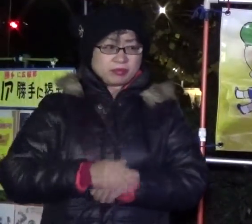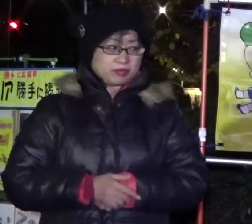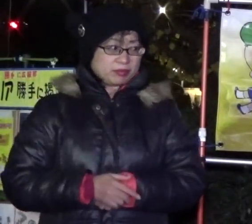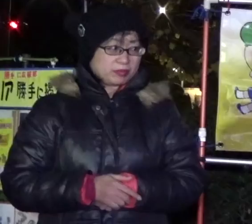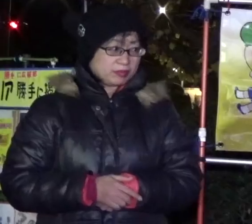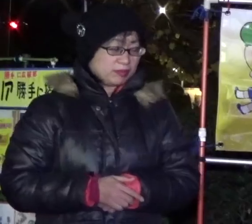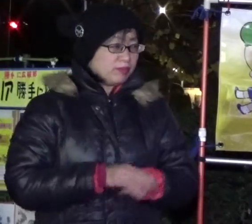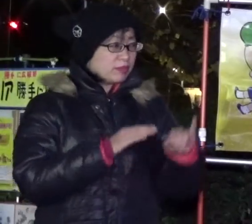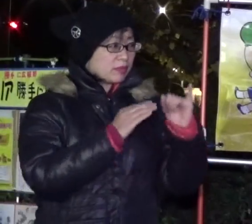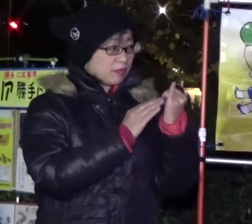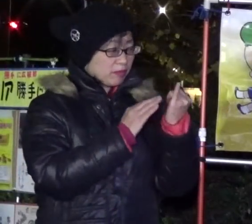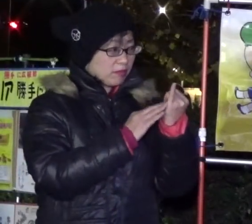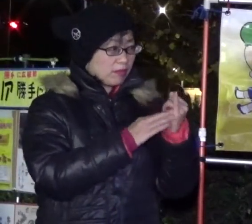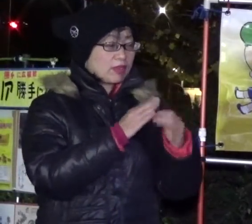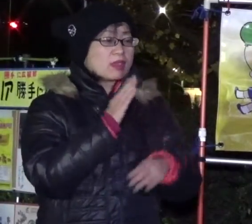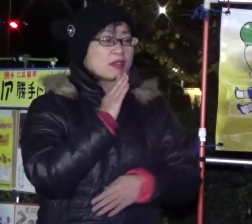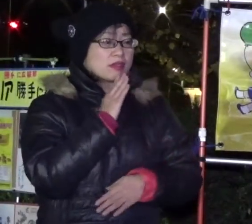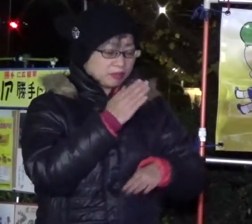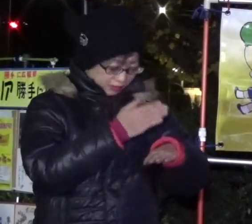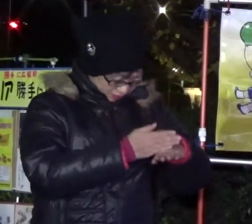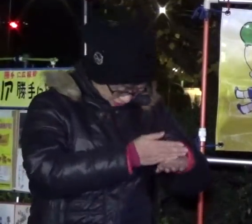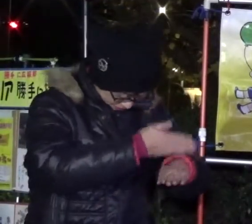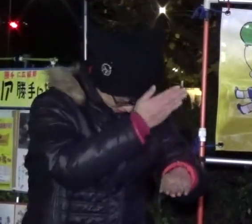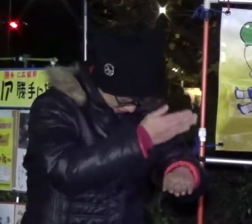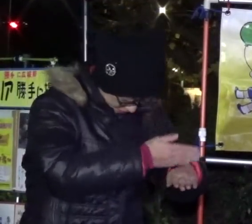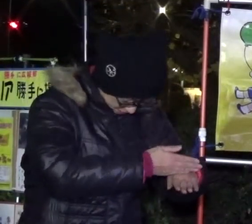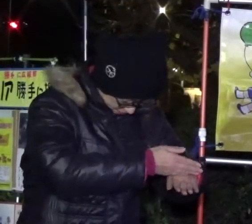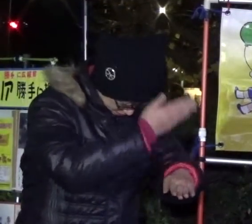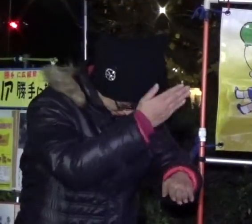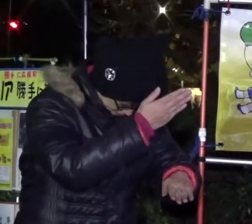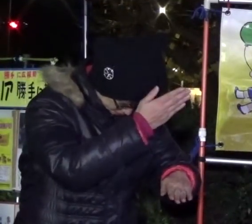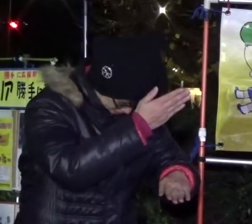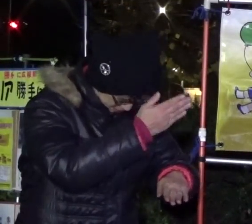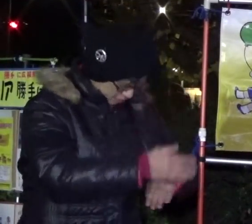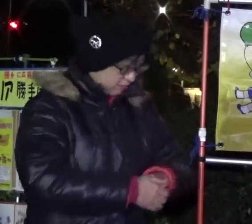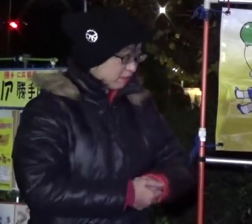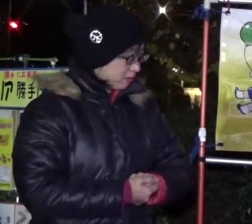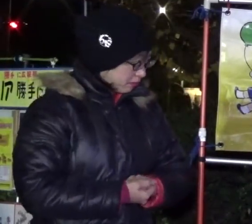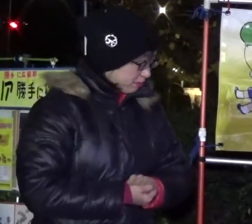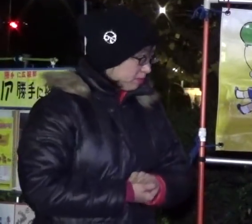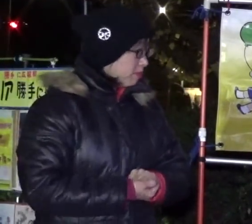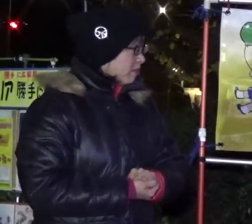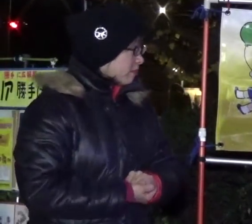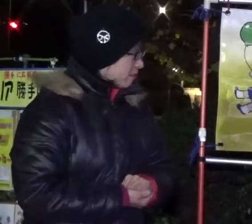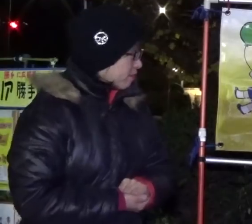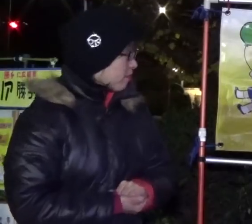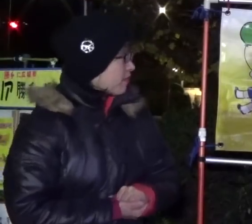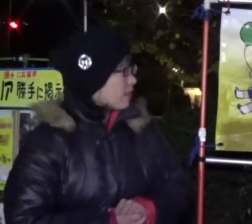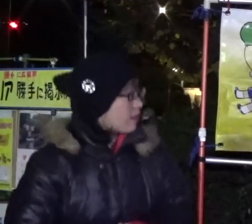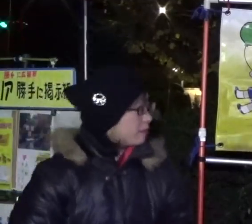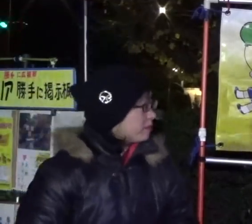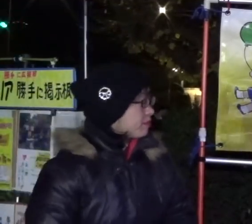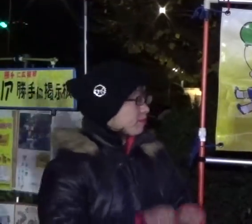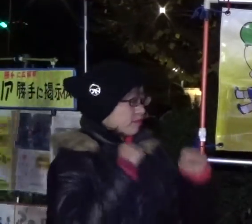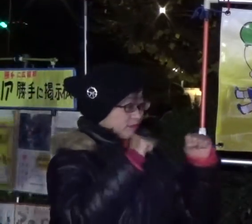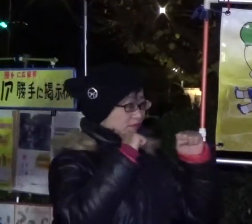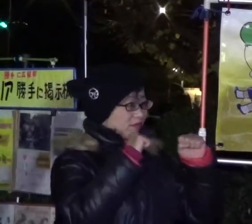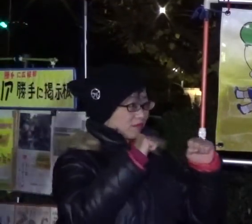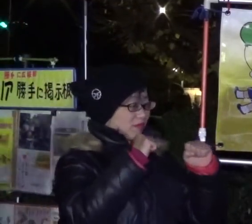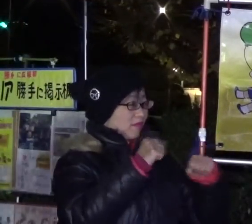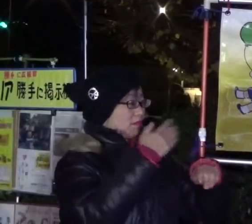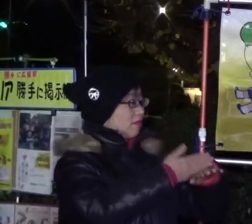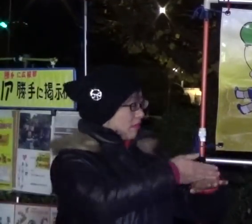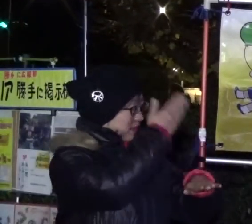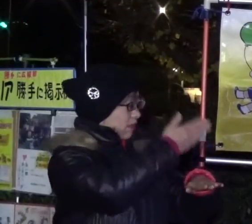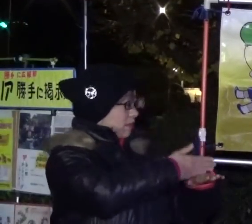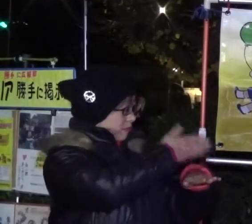さん本当に本当にありがとうございました。本当にありがとうございました。ありがとうございます。頑張ります